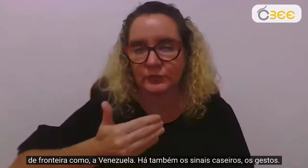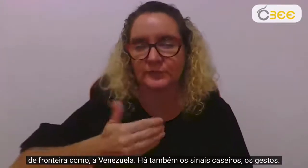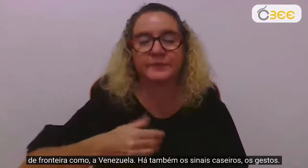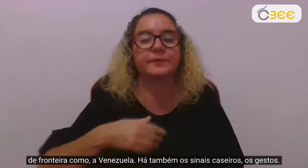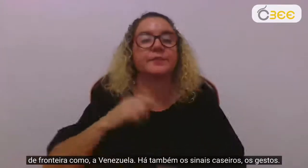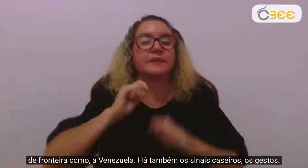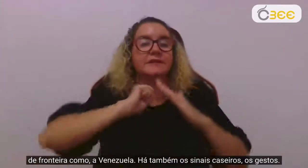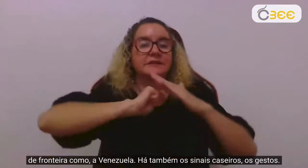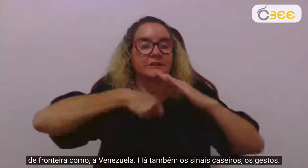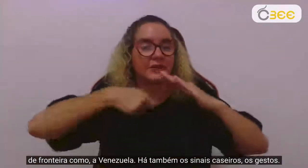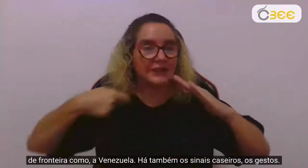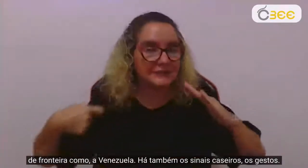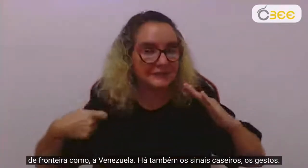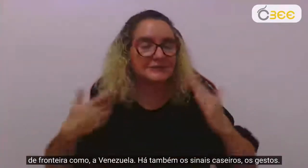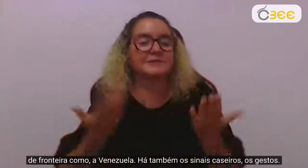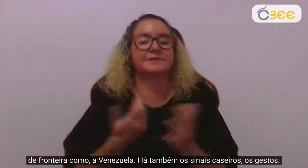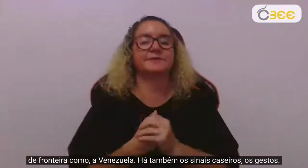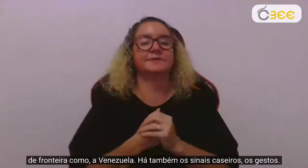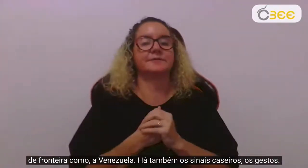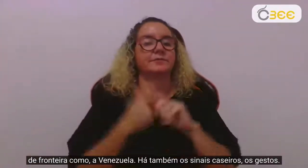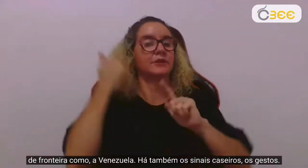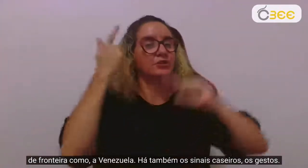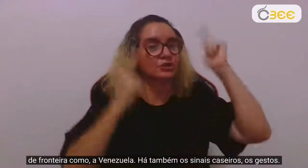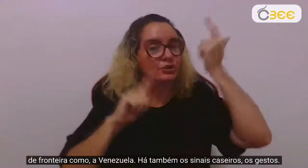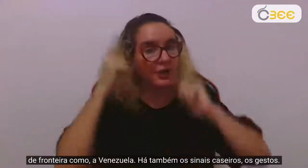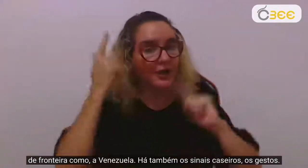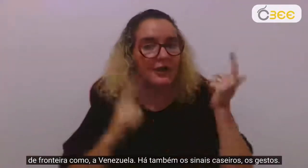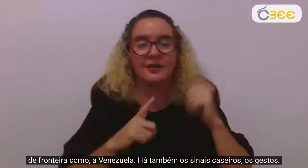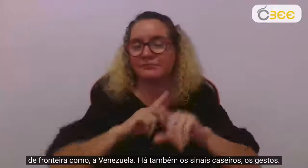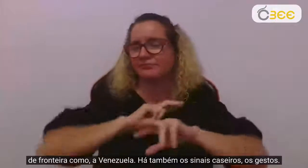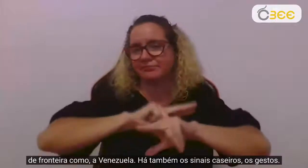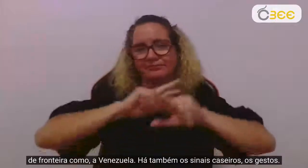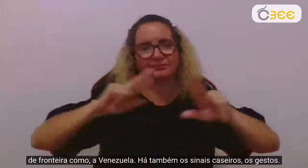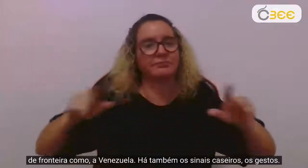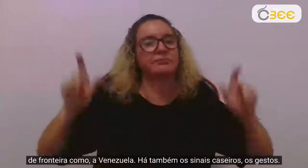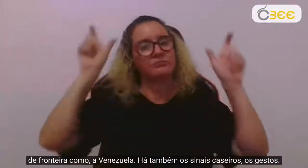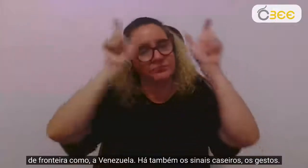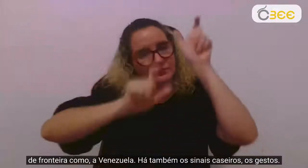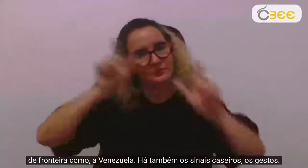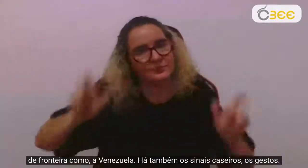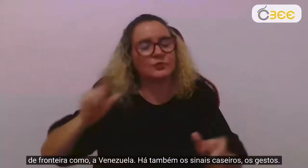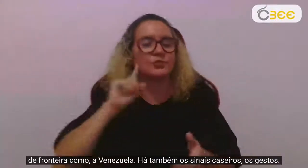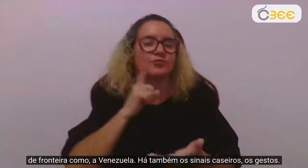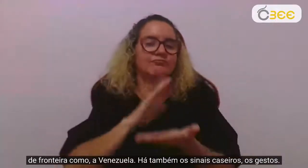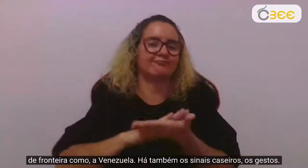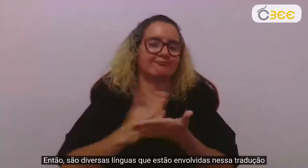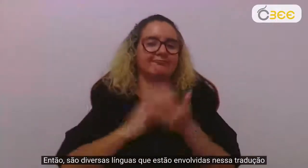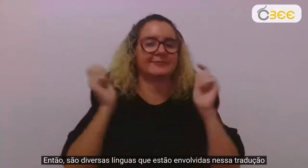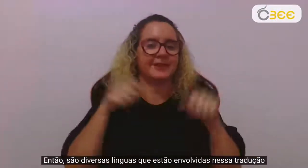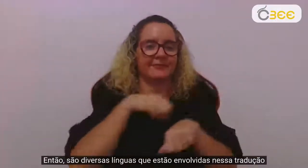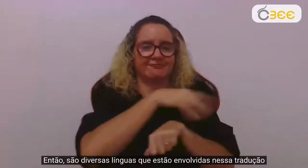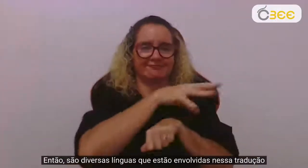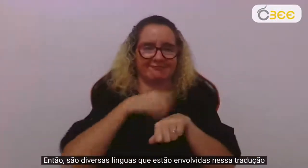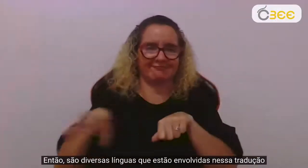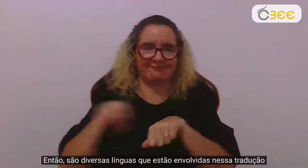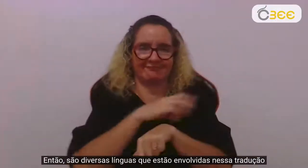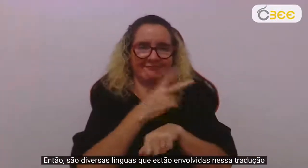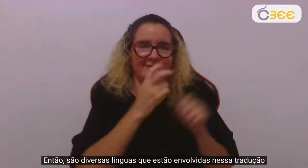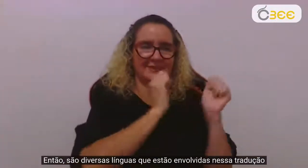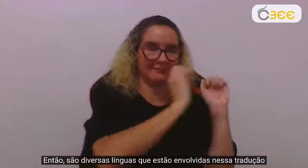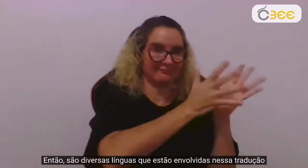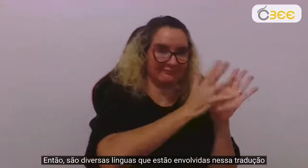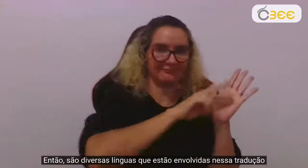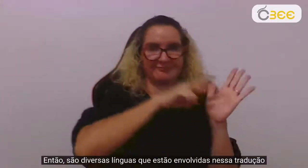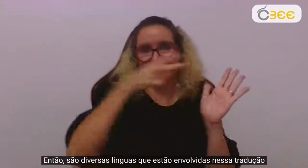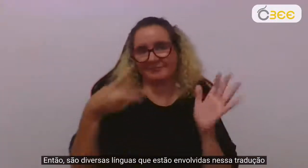a Venezuela. Há também os sinais caseiros, os gestos. Então são diversas línguas